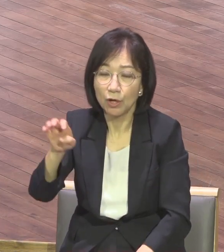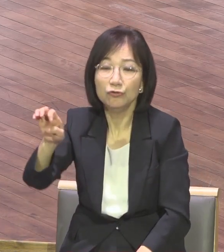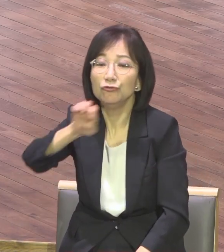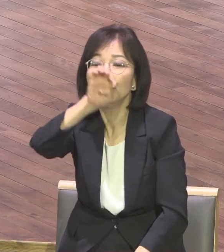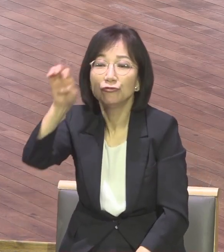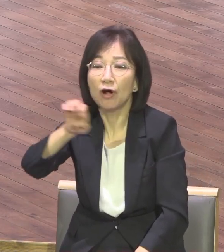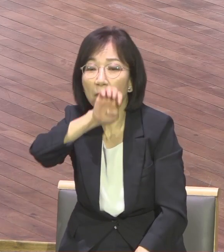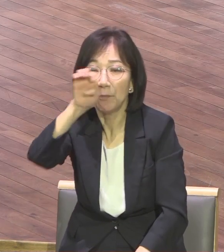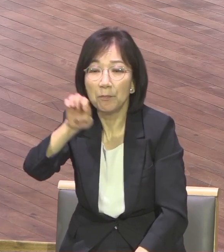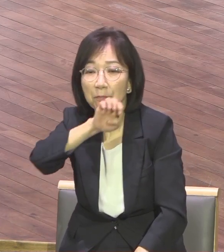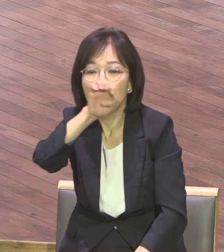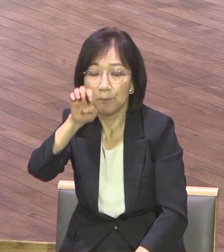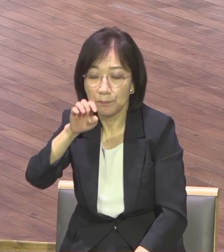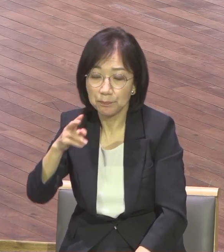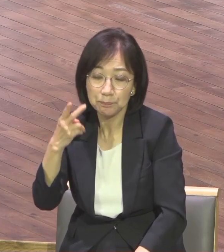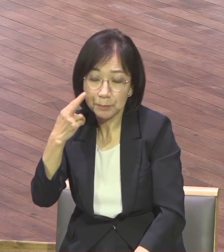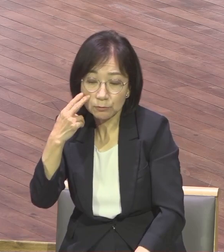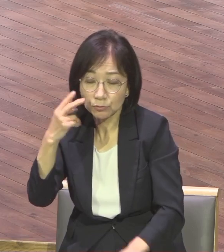처치.